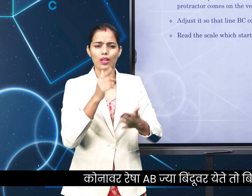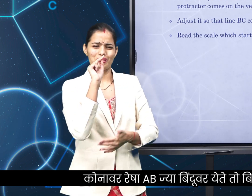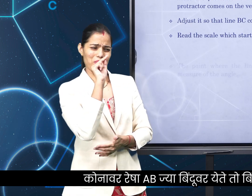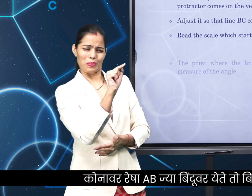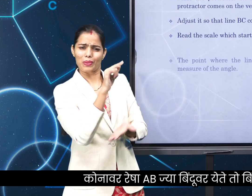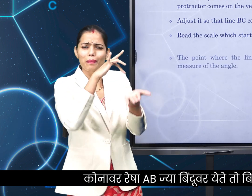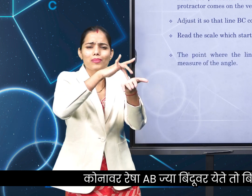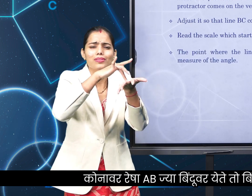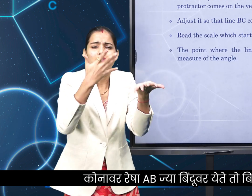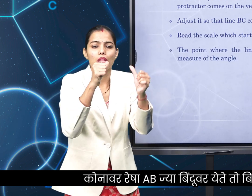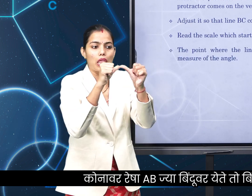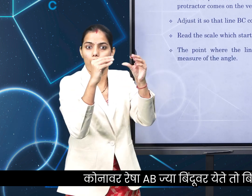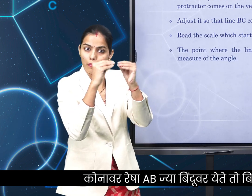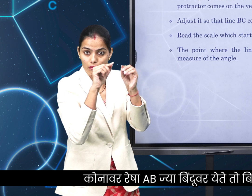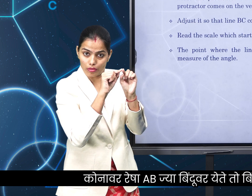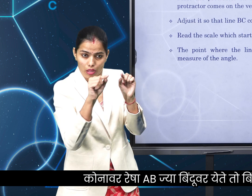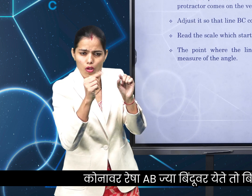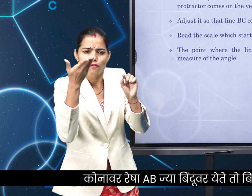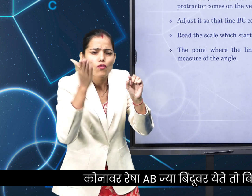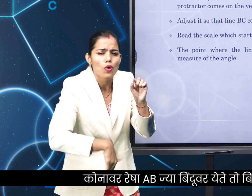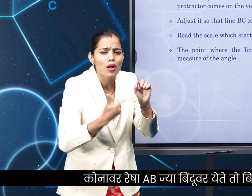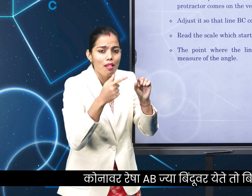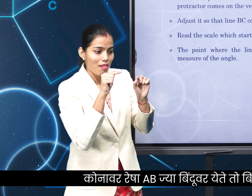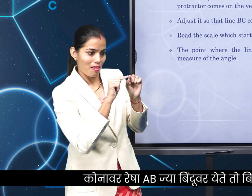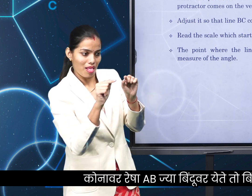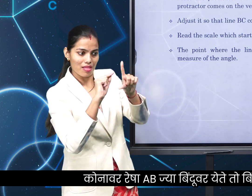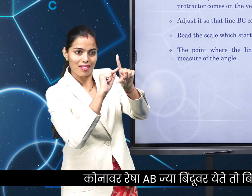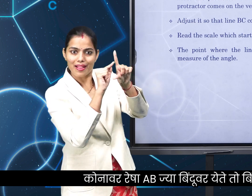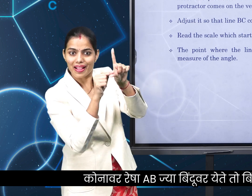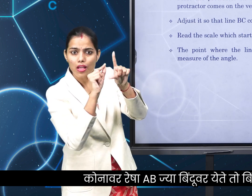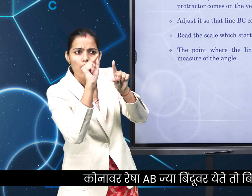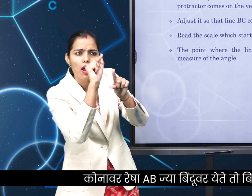कोनावर रेषा AB ज्या बिंदूवर येते तो बिंदू कोनाचा अंशमापन आहे.